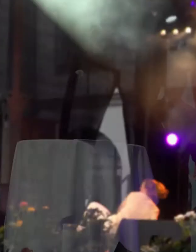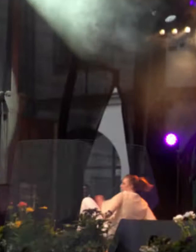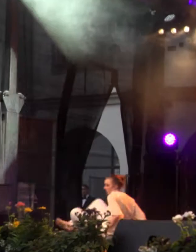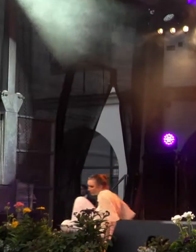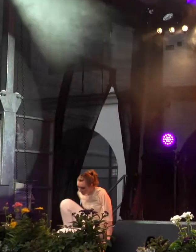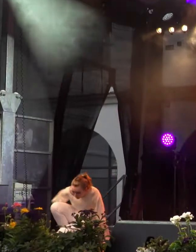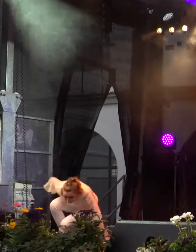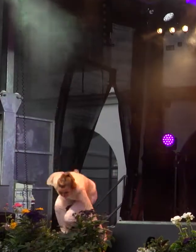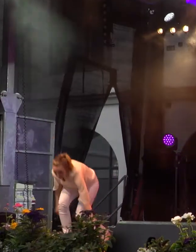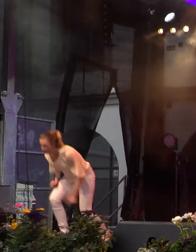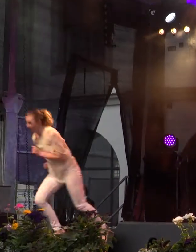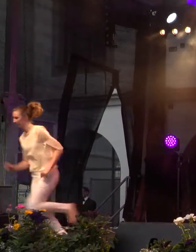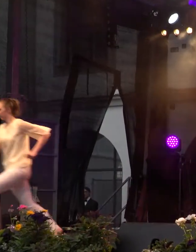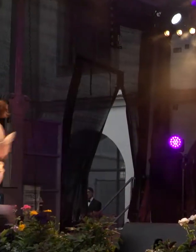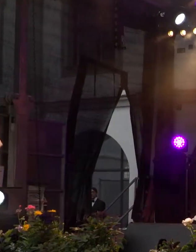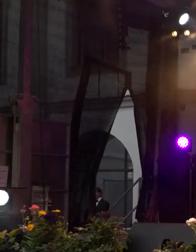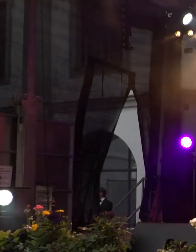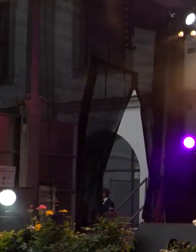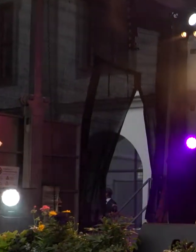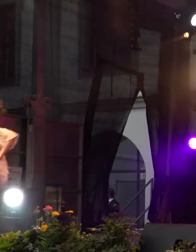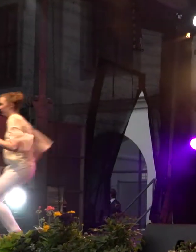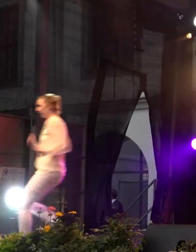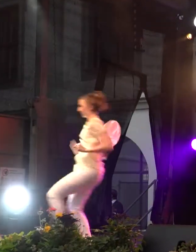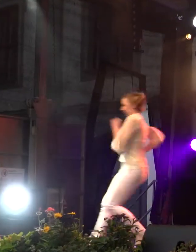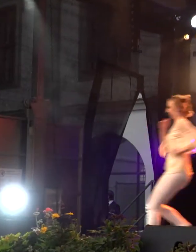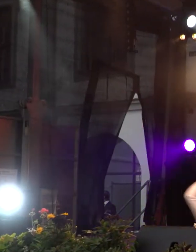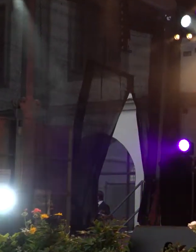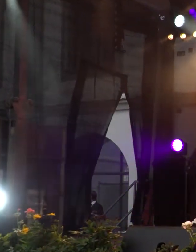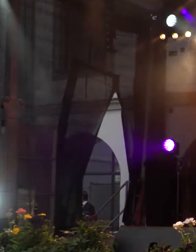wenn sie beschädigt